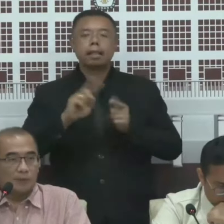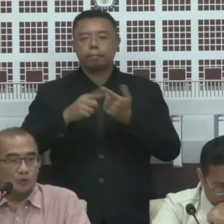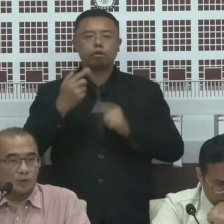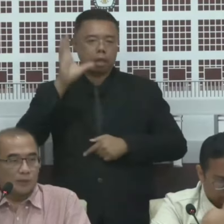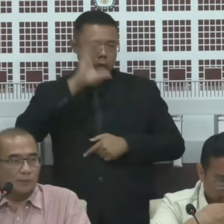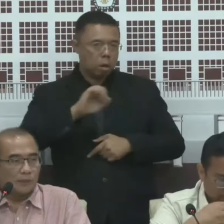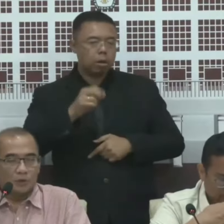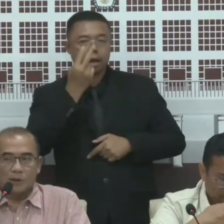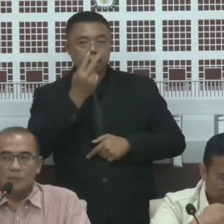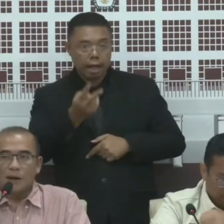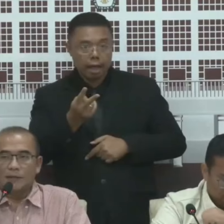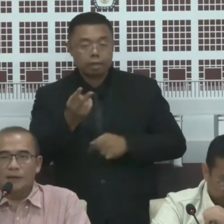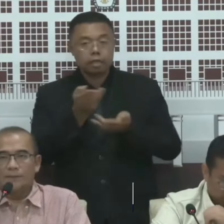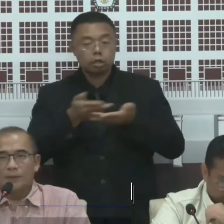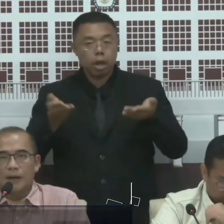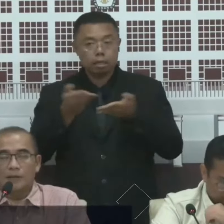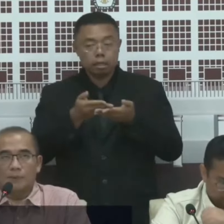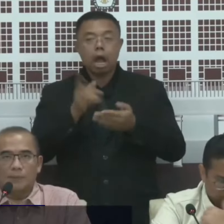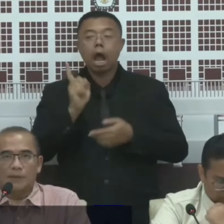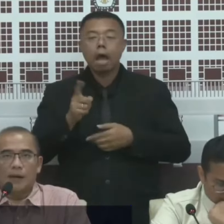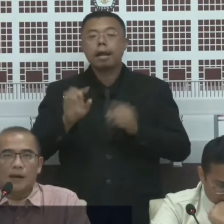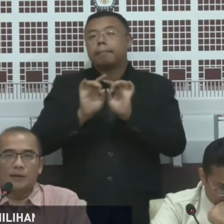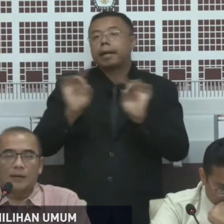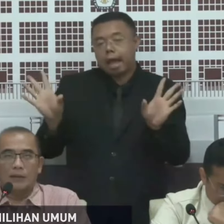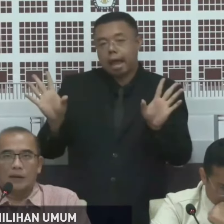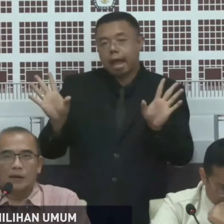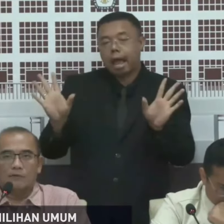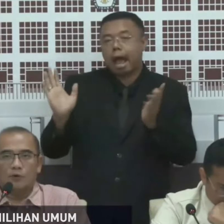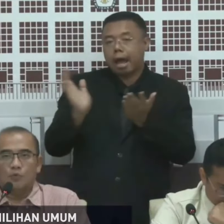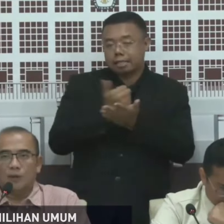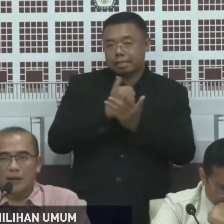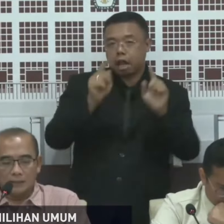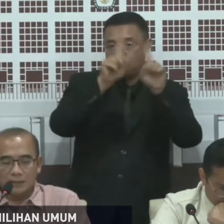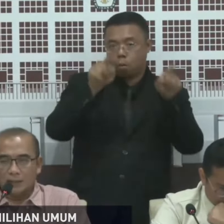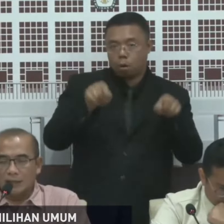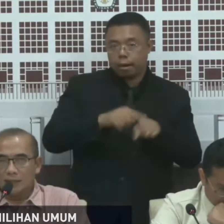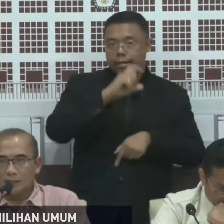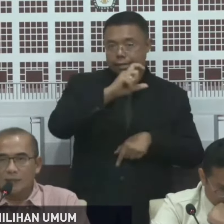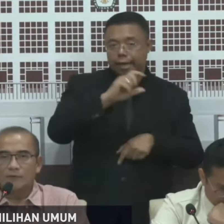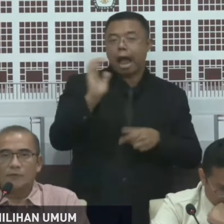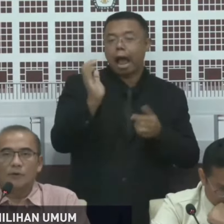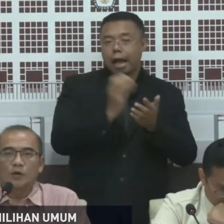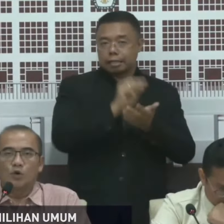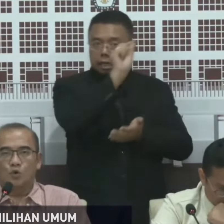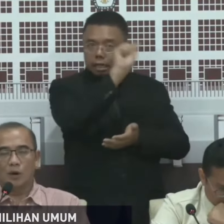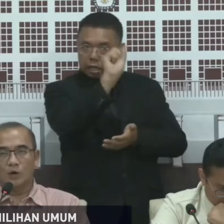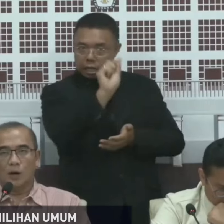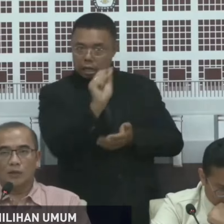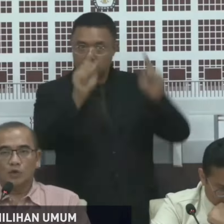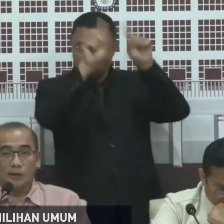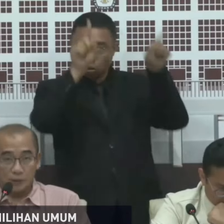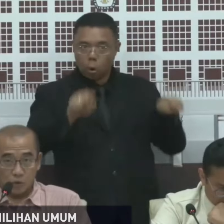juga pasti mengikuti dan mengikuti perkembangannya, ada perbedaan antara formulir C hasil